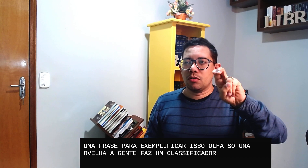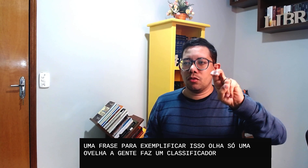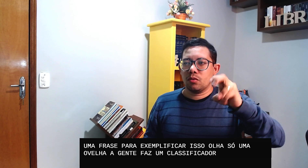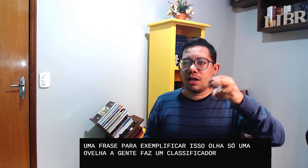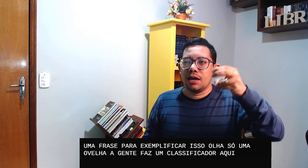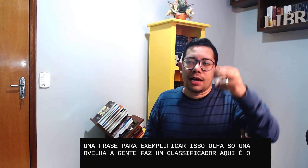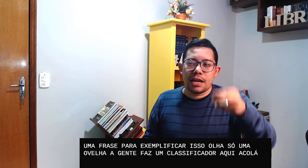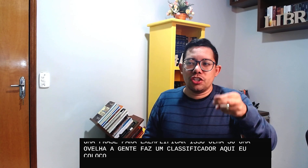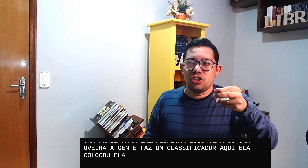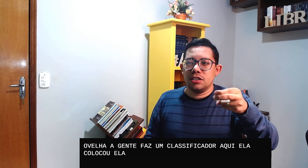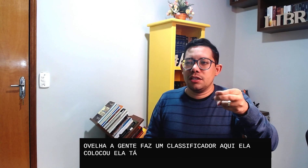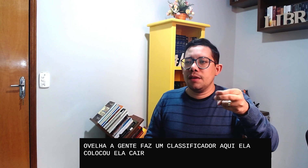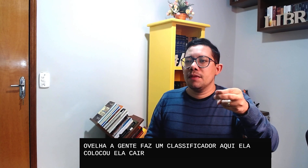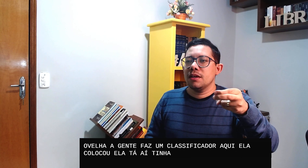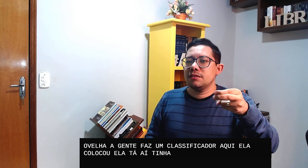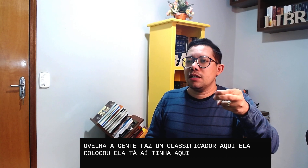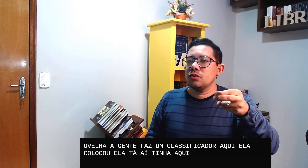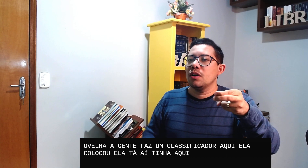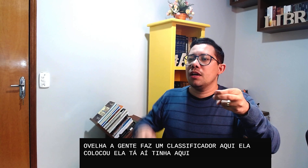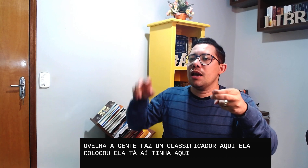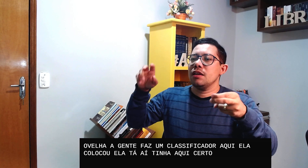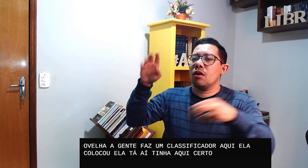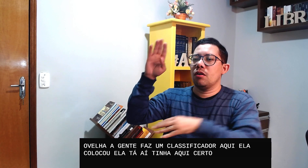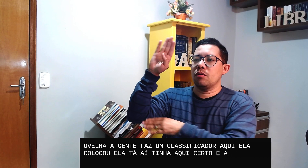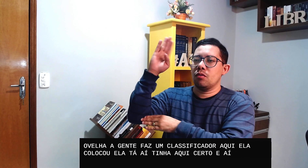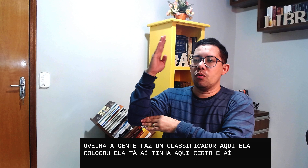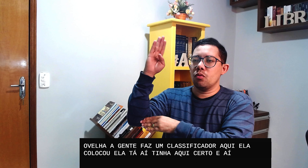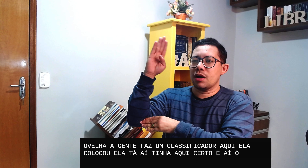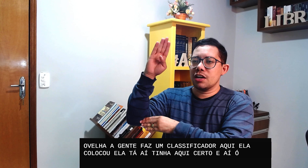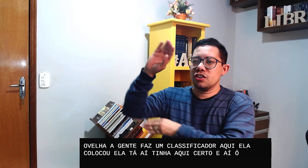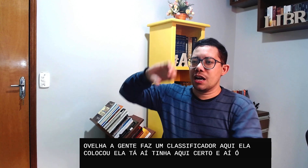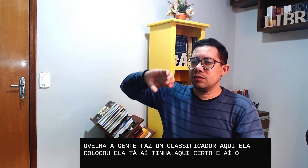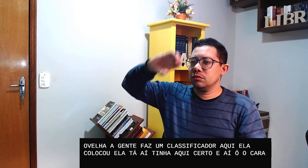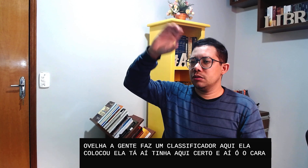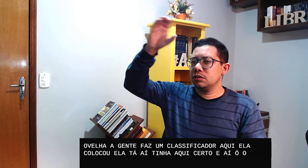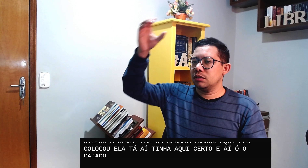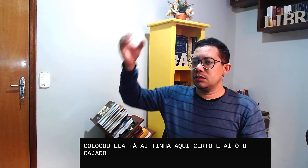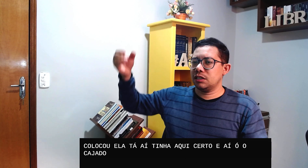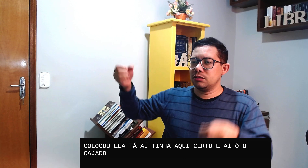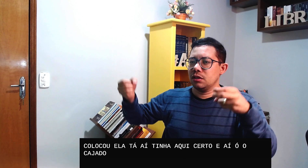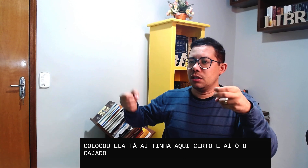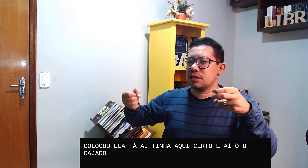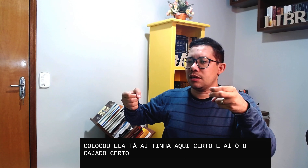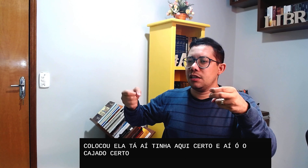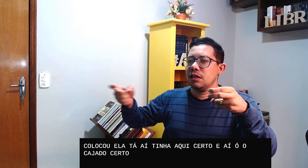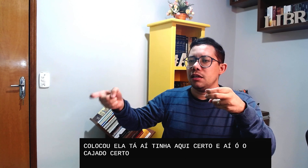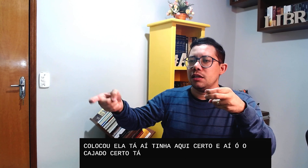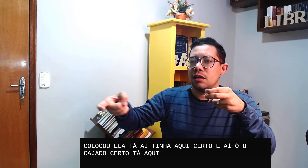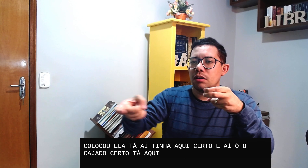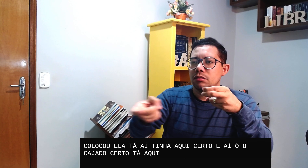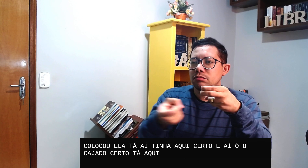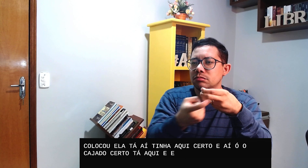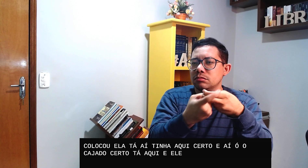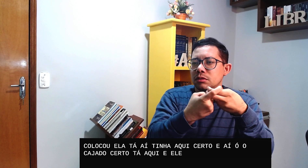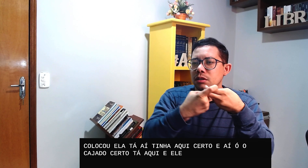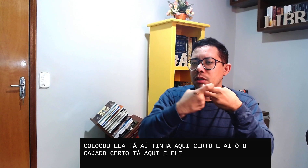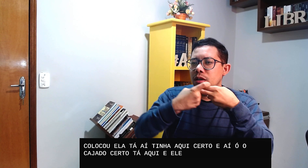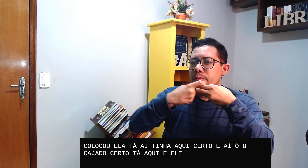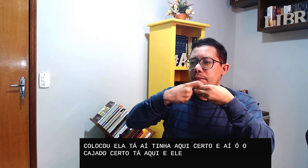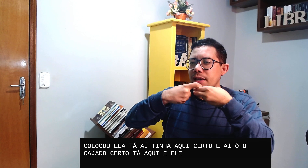colocou ela caidinha aqui, certo? E aí, ó, o cajado, certo? Tá aqui e ele, ó,